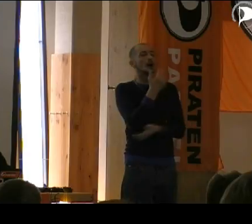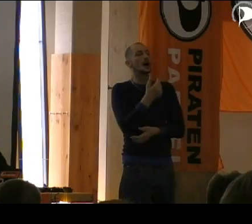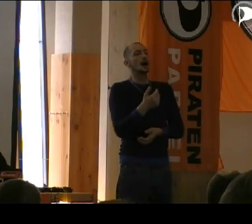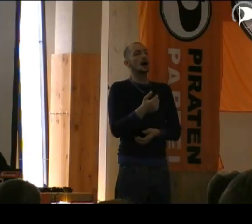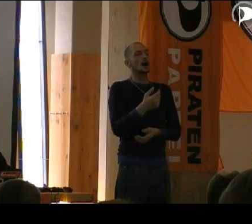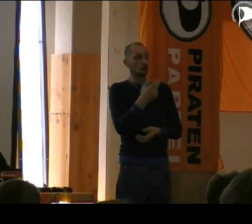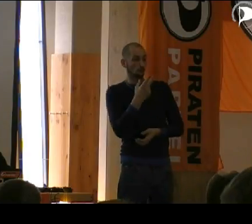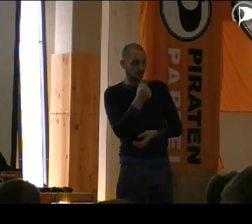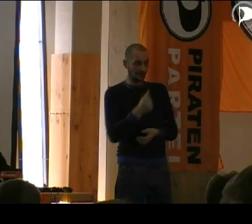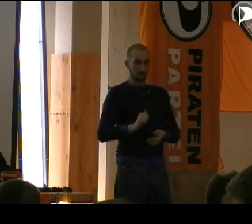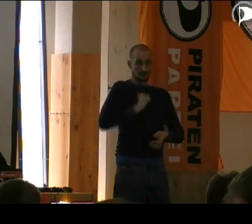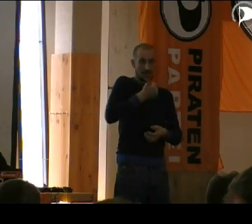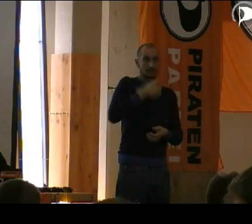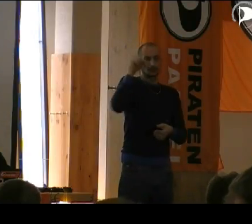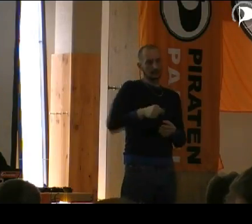kassenführung